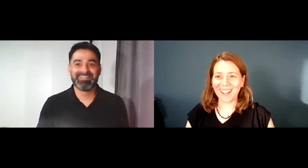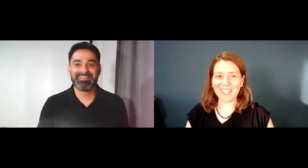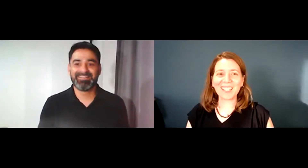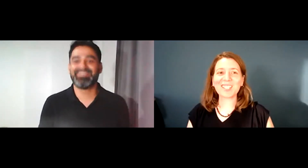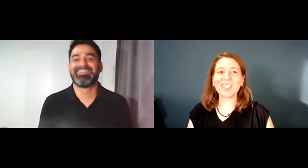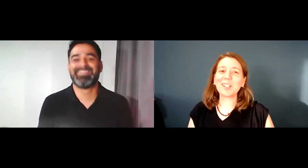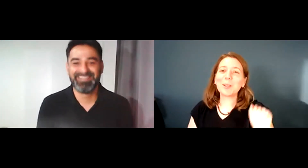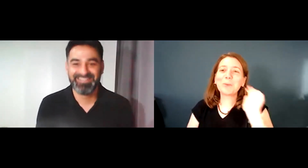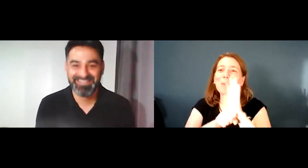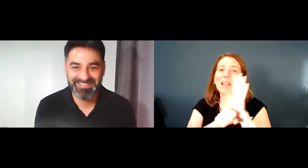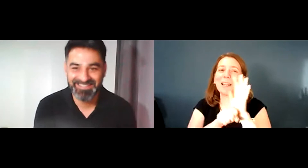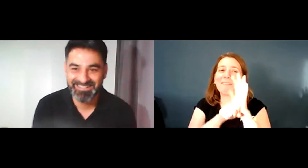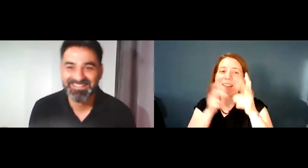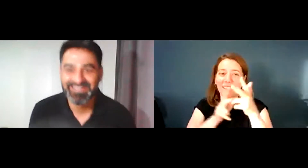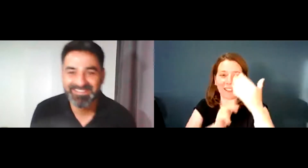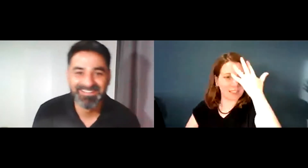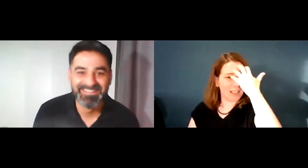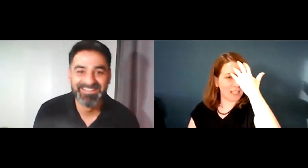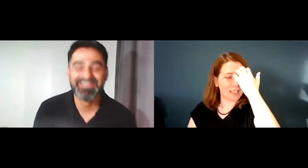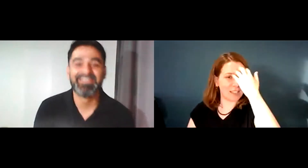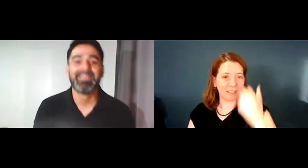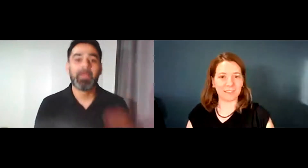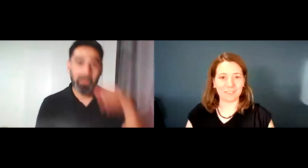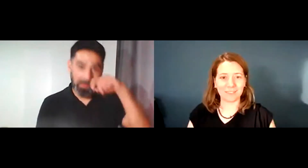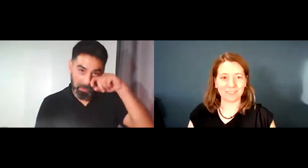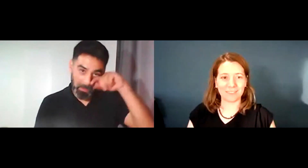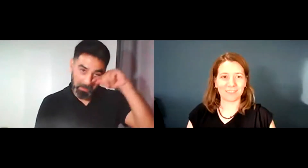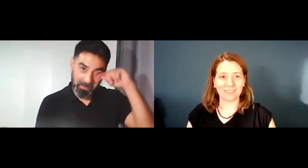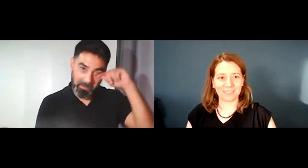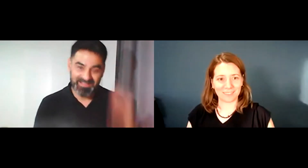Así que ya tenés tu nombre en lengua de señas, Alicia.